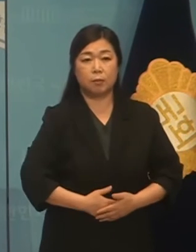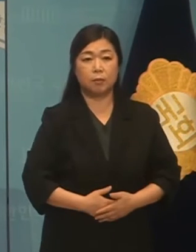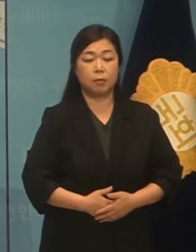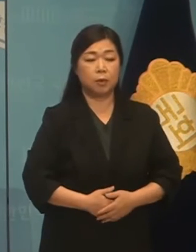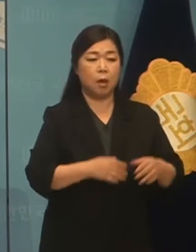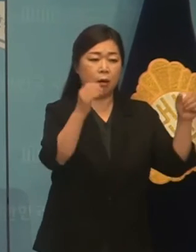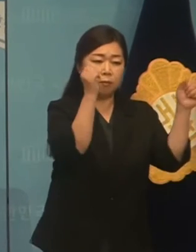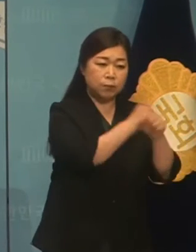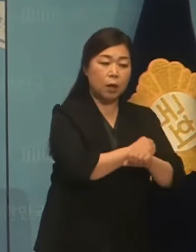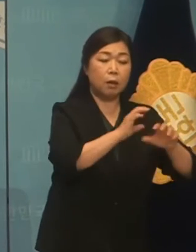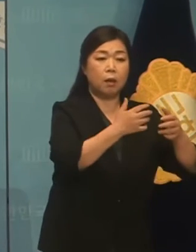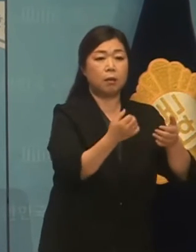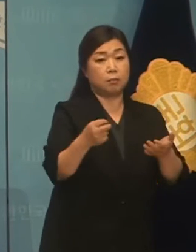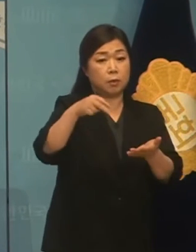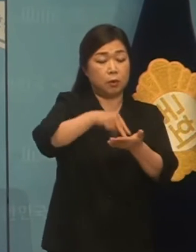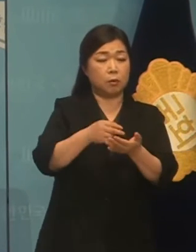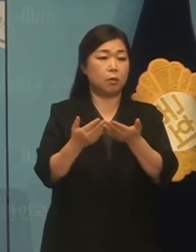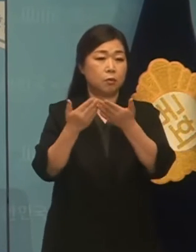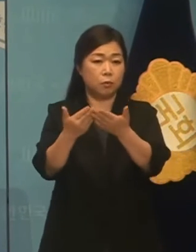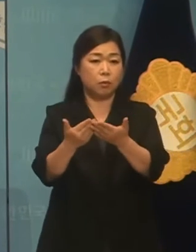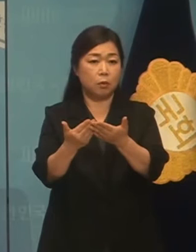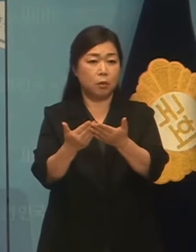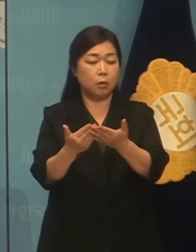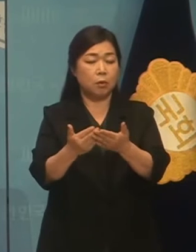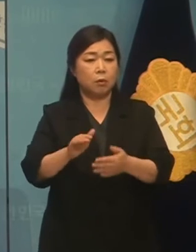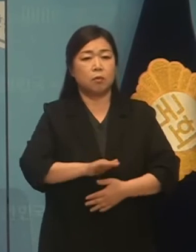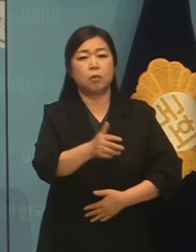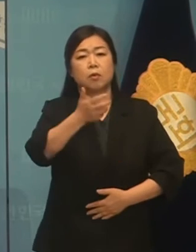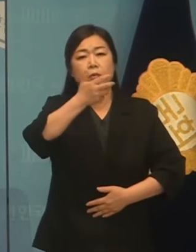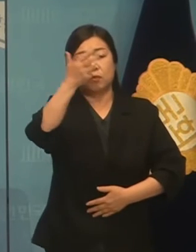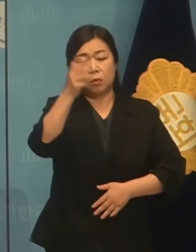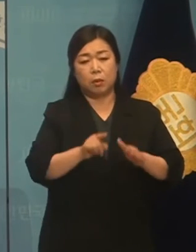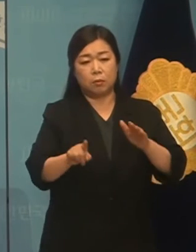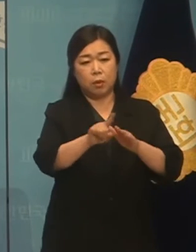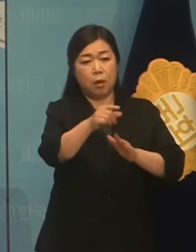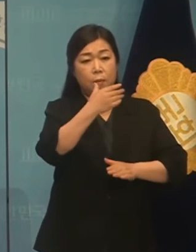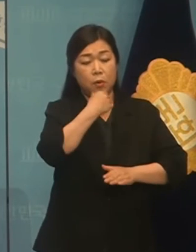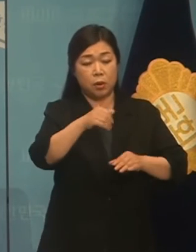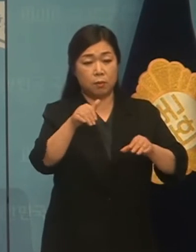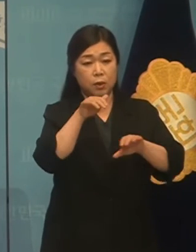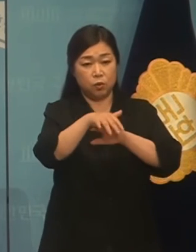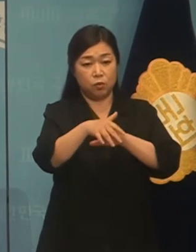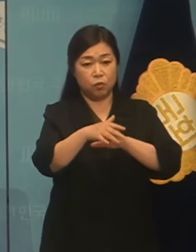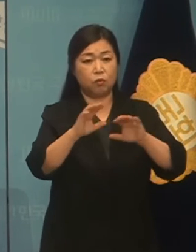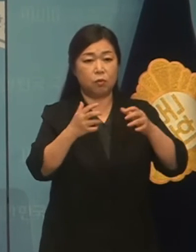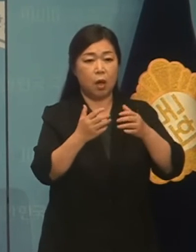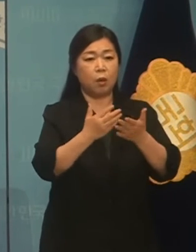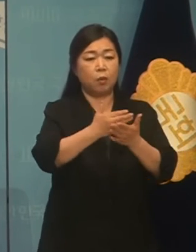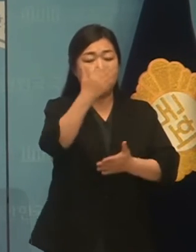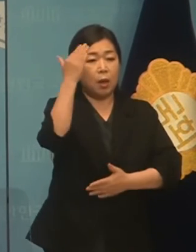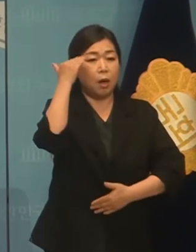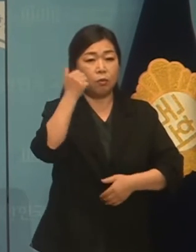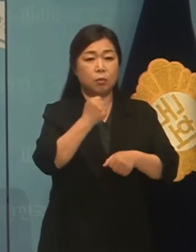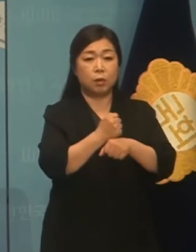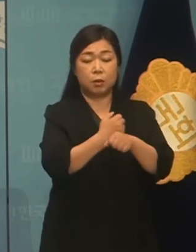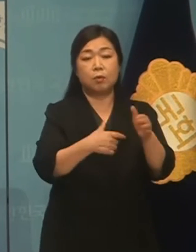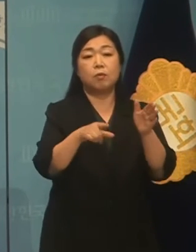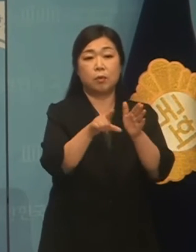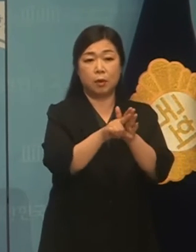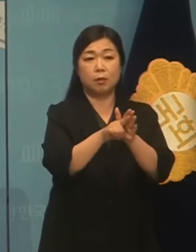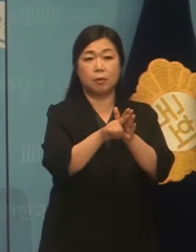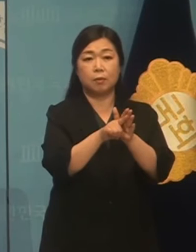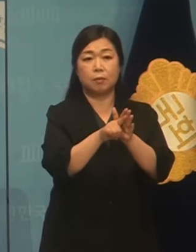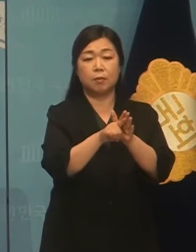무너진 나라를 다시 일으켜 세우고 우리의 꿈인 선진민주복지 국가와 통일 대한민국의 역사를 이루내기